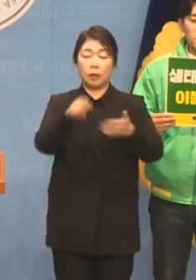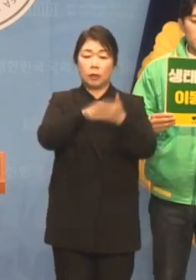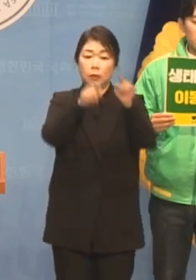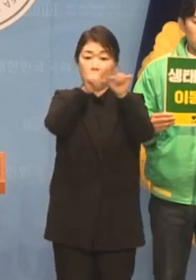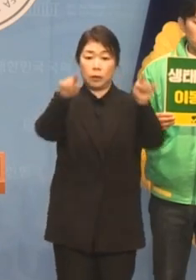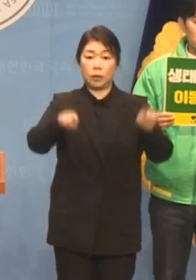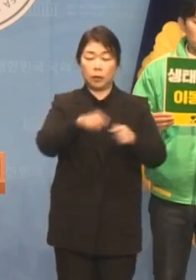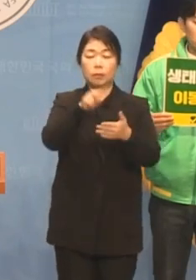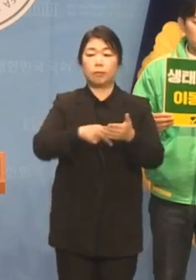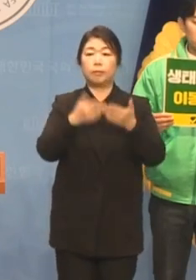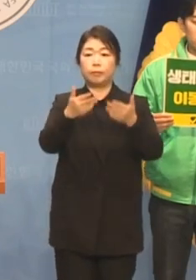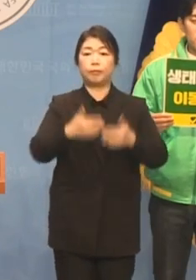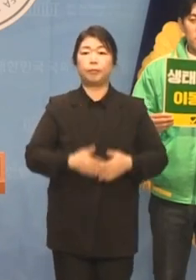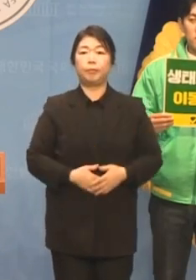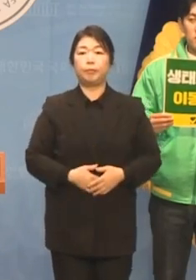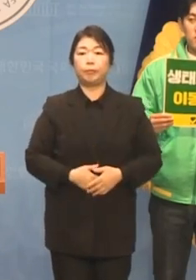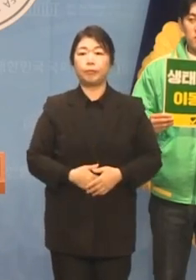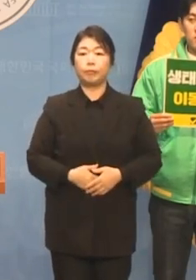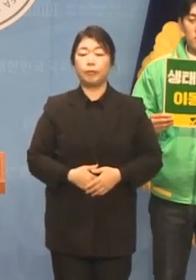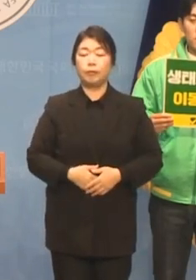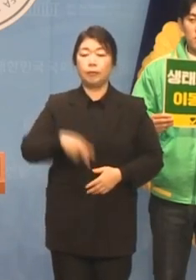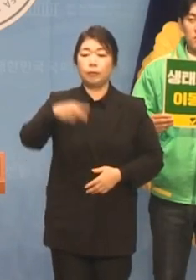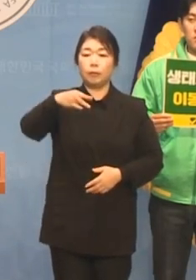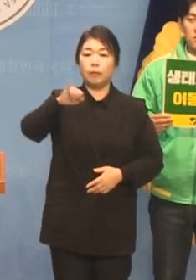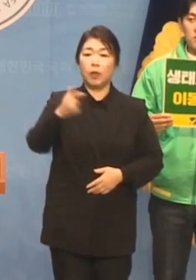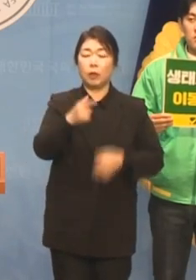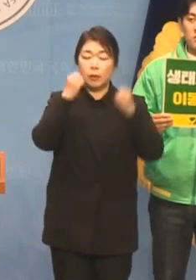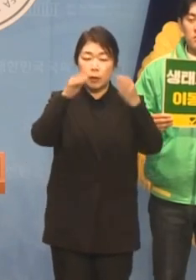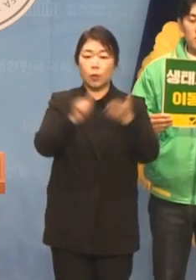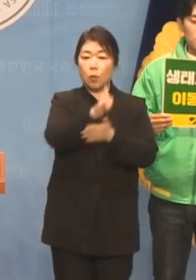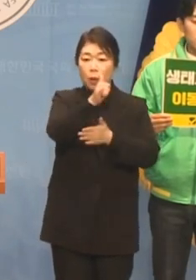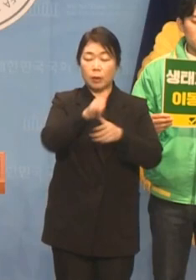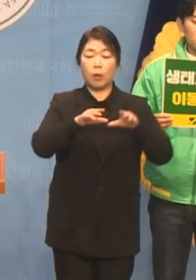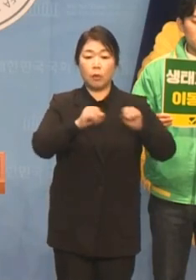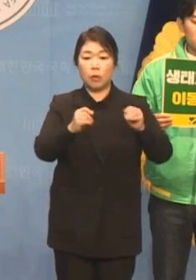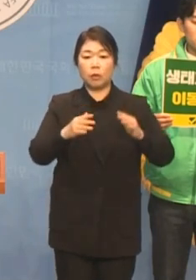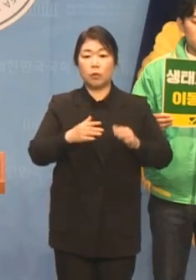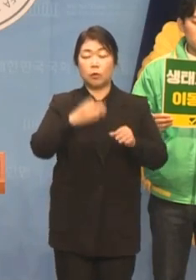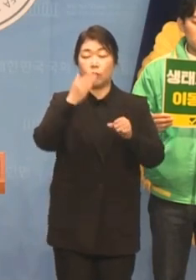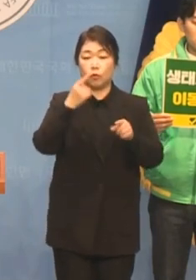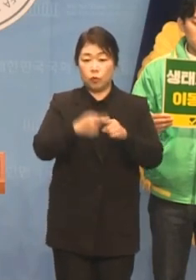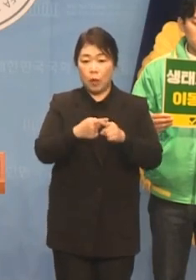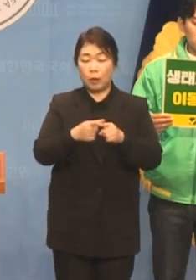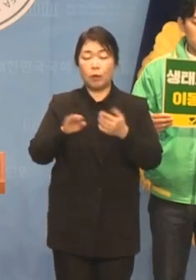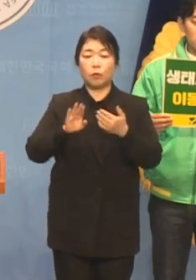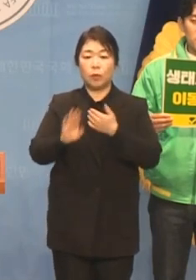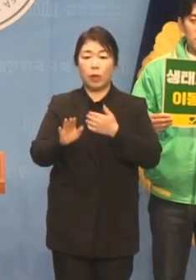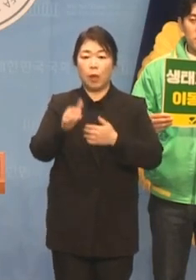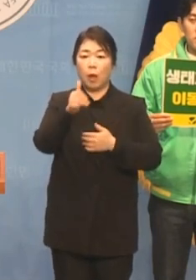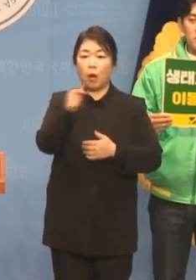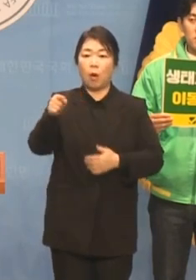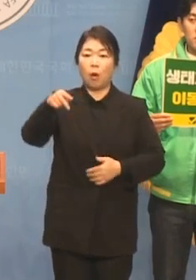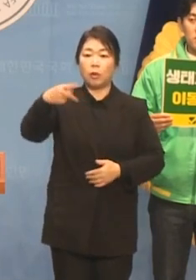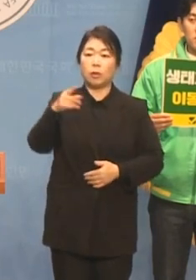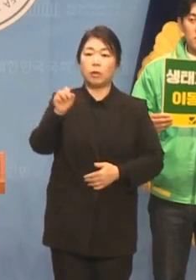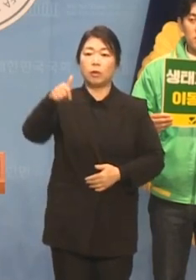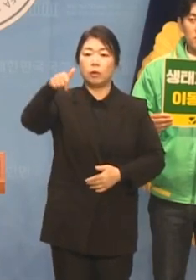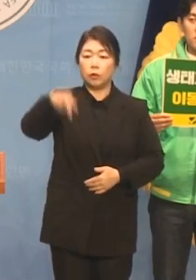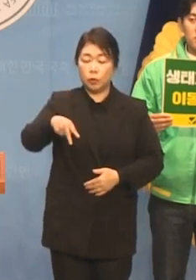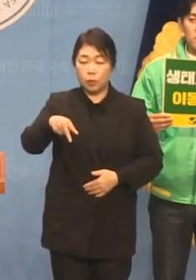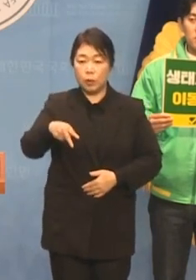낭독이 있겠습니다 제가 신공항 건설 중단 부분을 낭독하고이어서 허승규 녹색 부대표께서